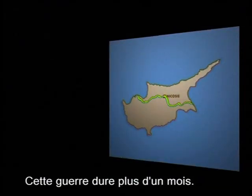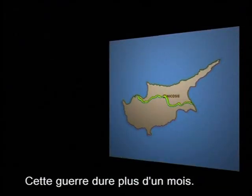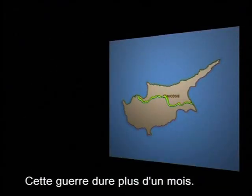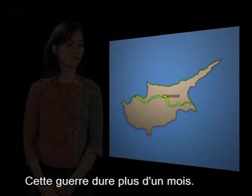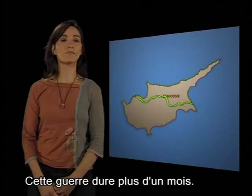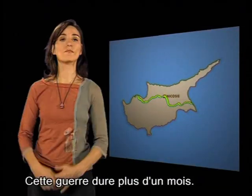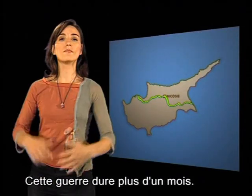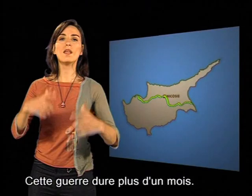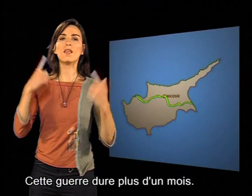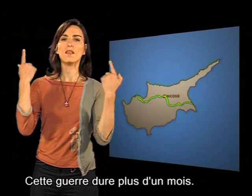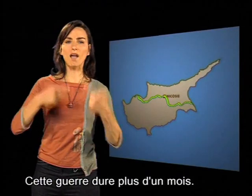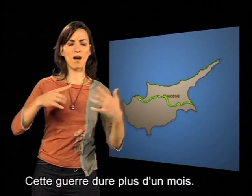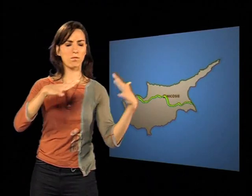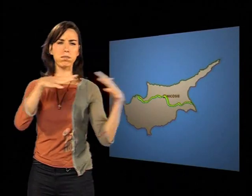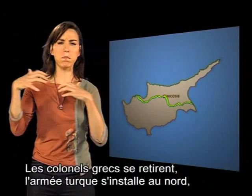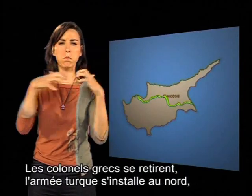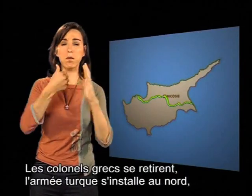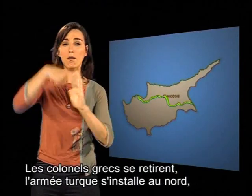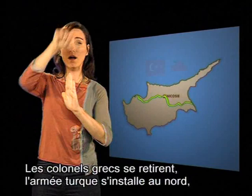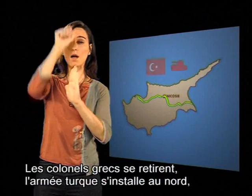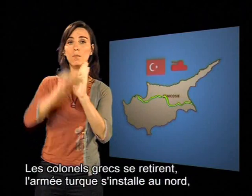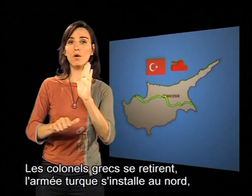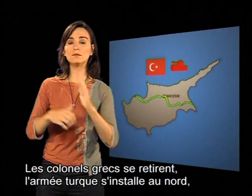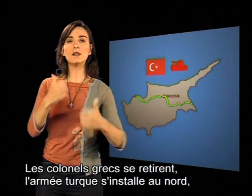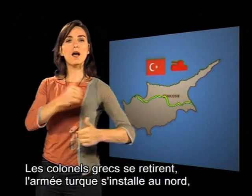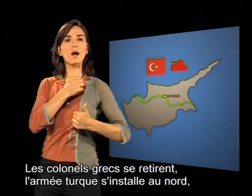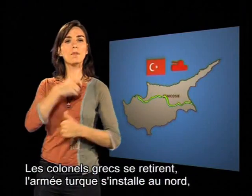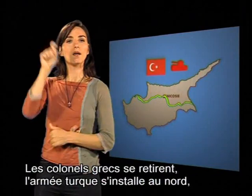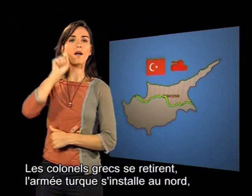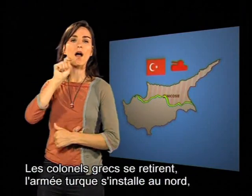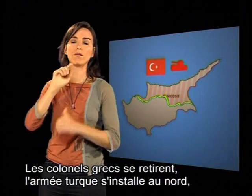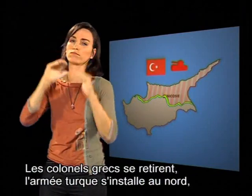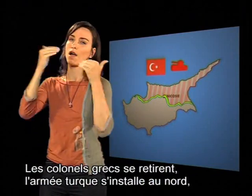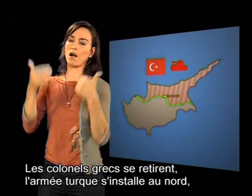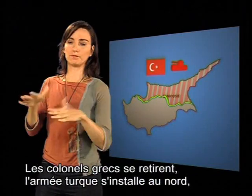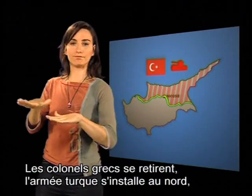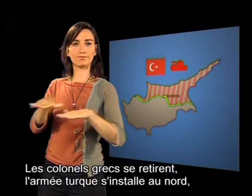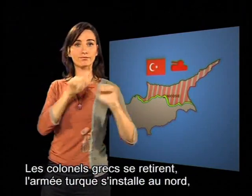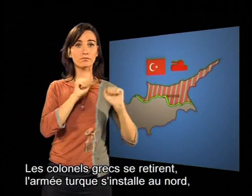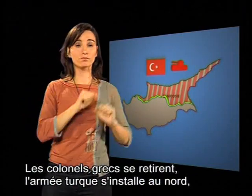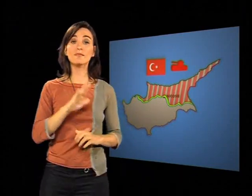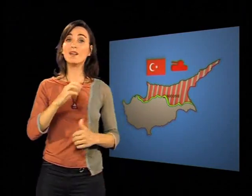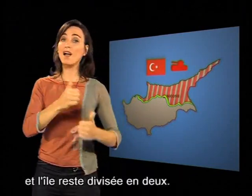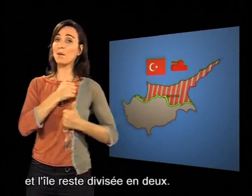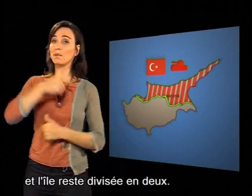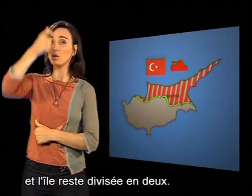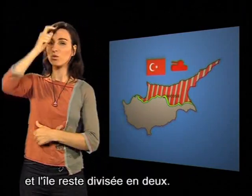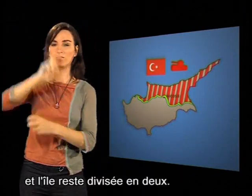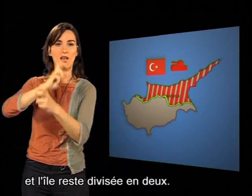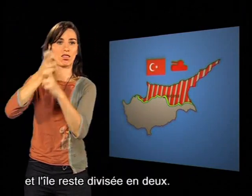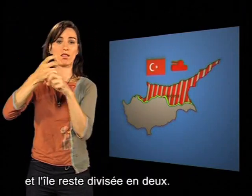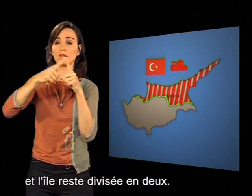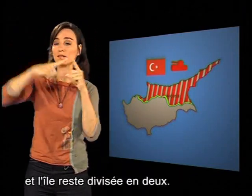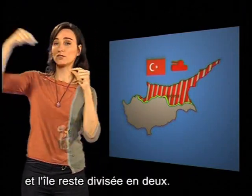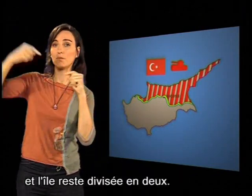Cette guerre dure plus d'un mois. Les colonels grecs se retirent. Mais'armée turque s'installe au nord. Et l'île reste divisée en deux.